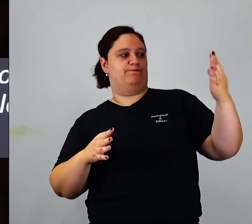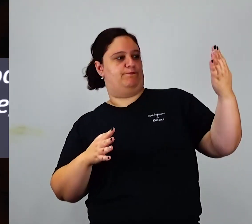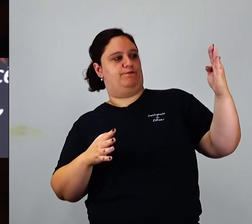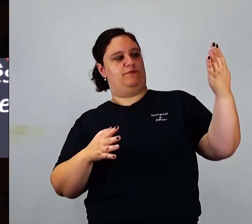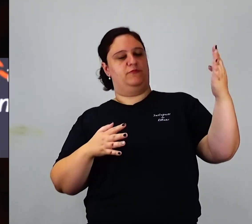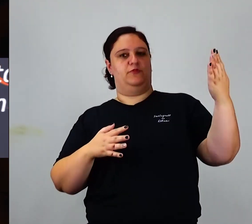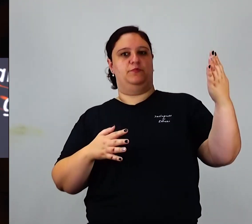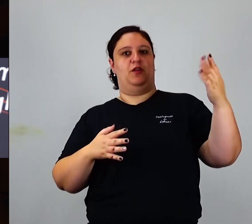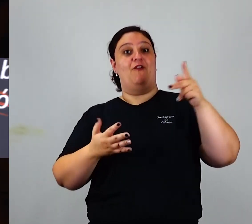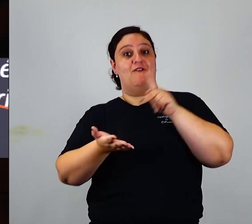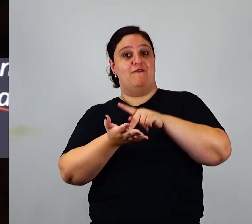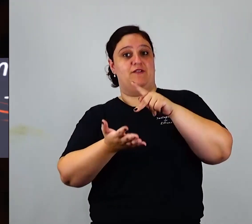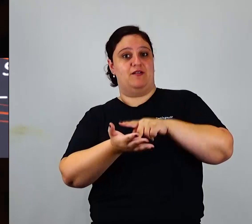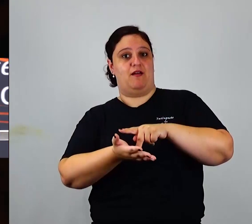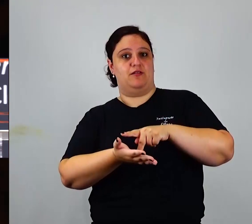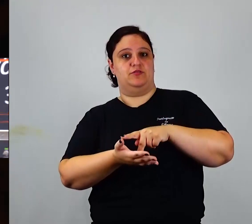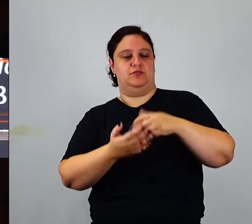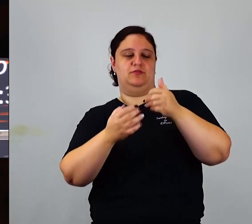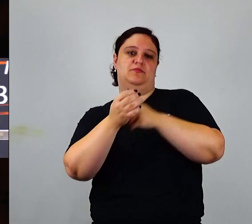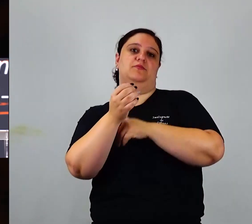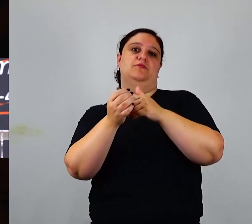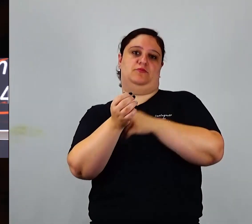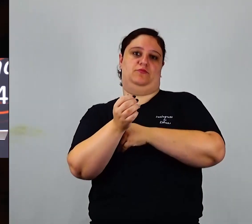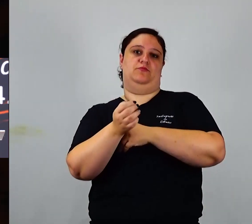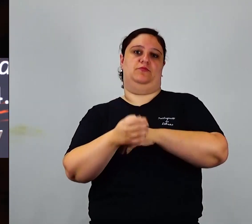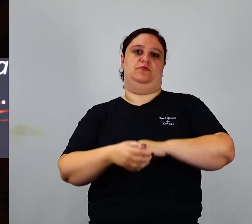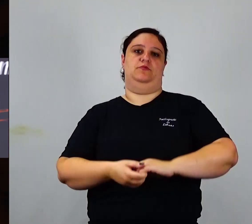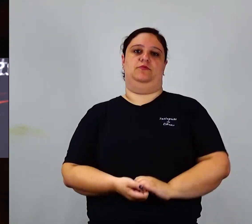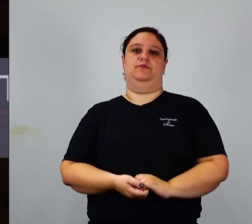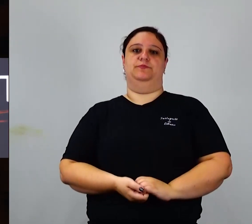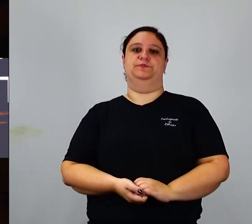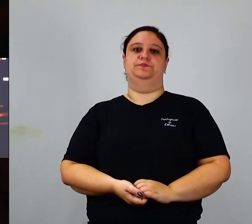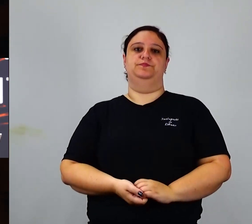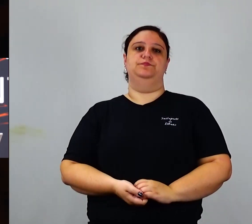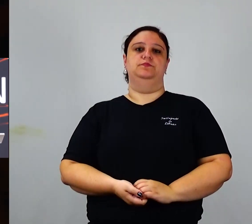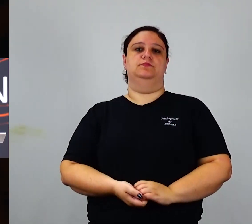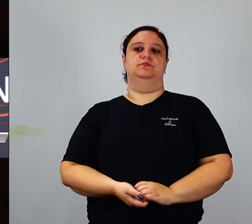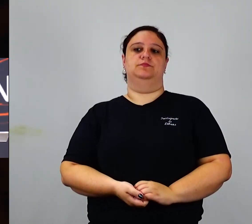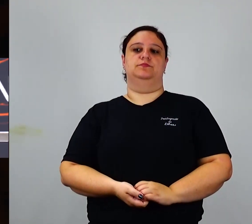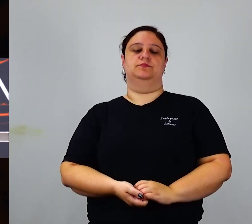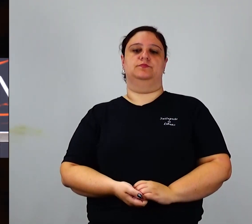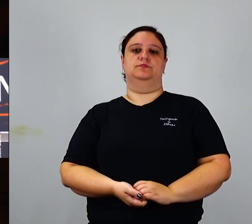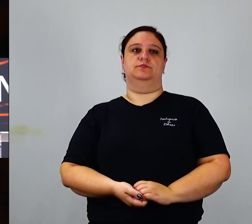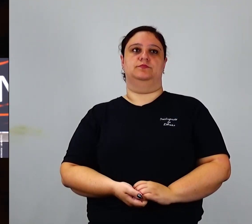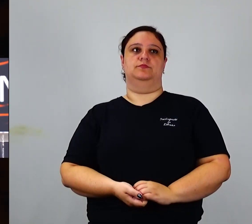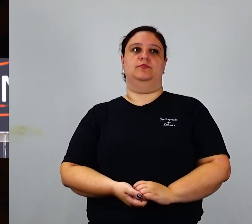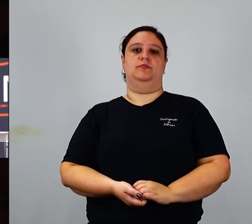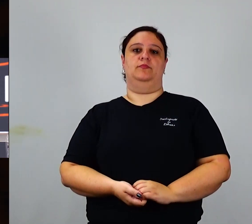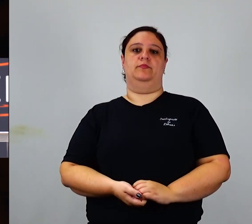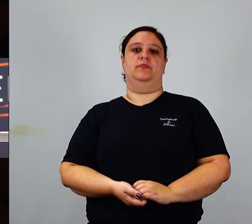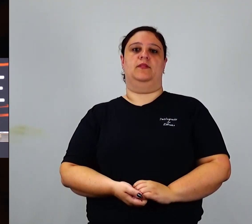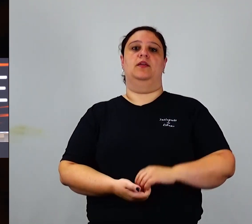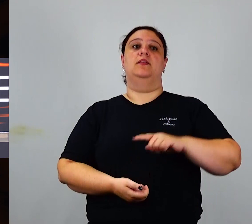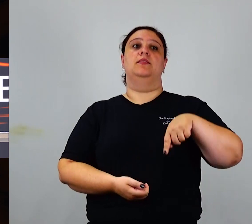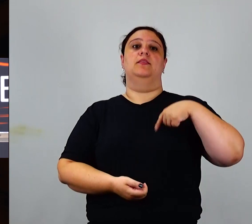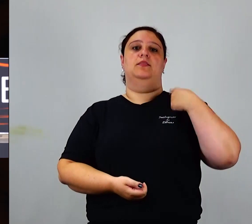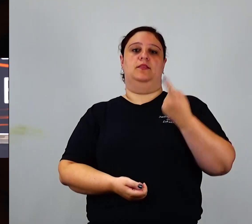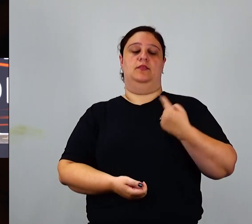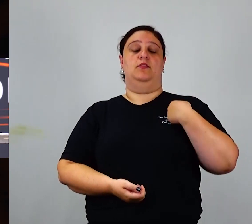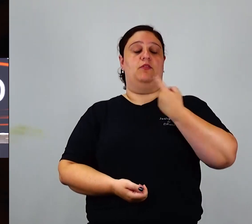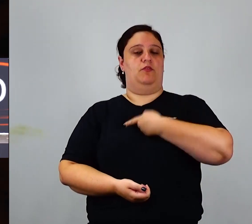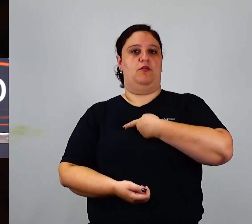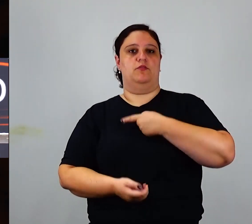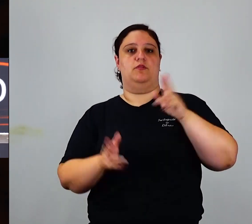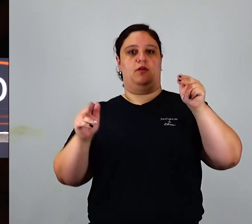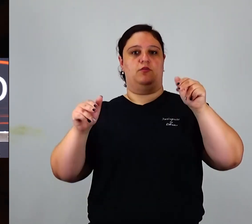oculta. Vamos para o próximo slide? Então, nós estamos falando sobre